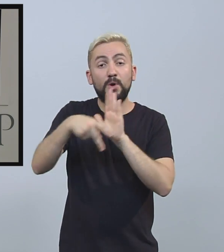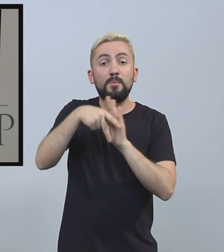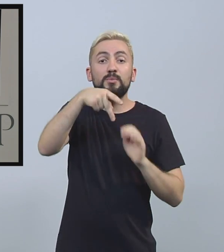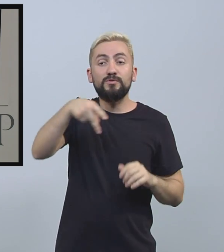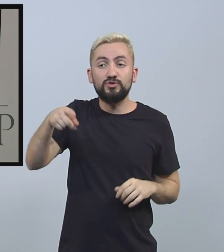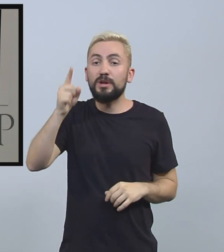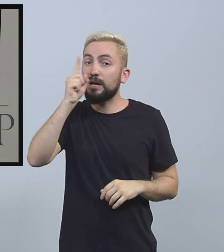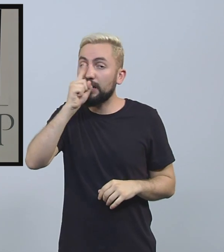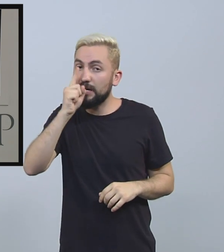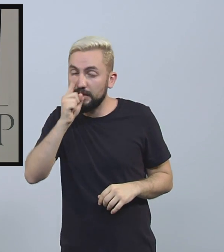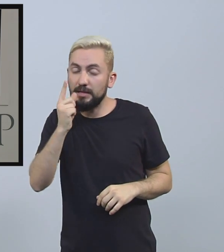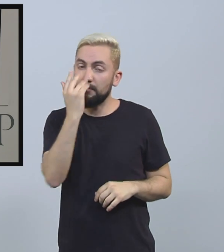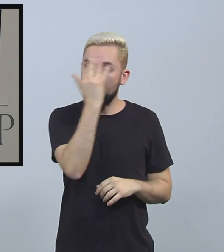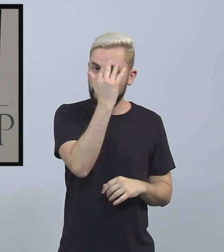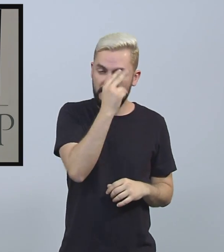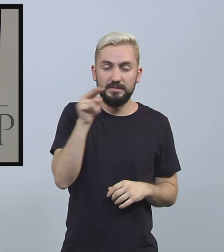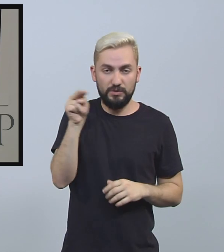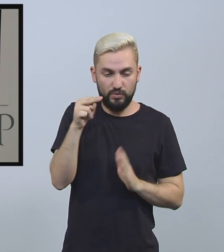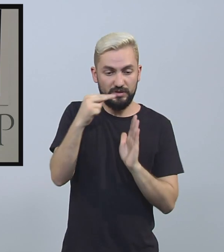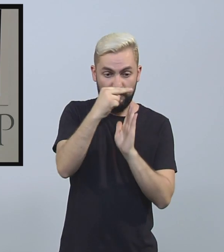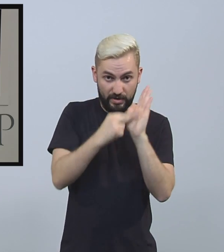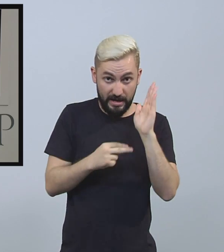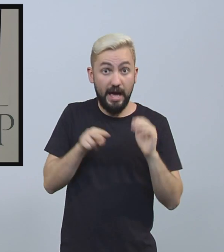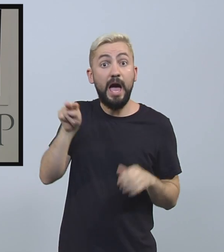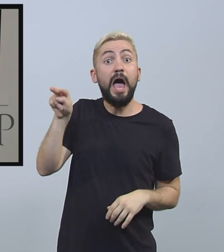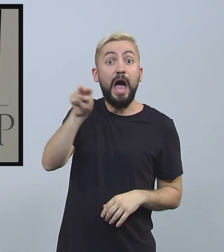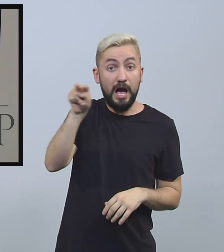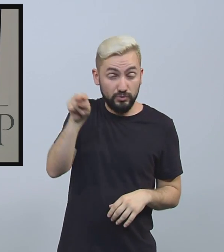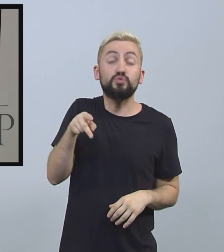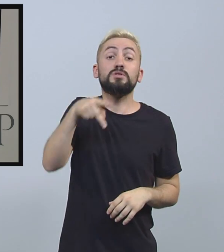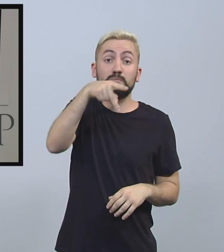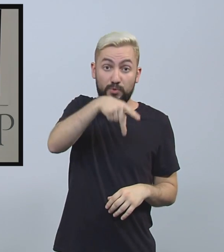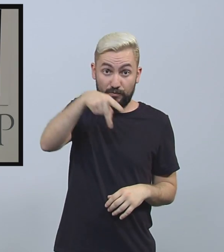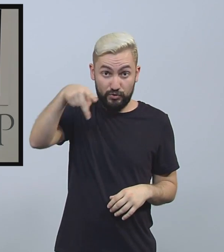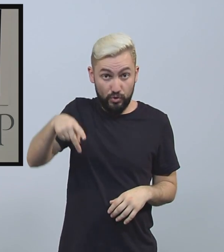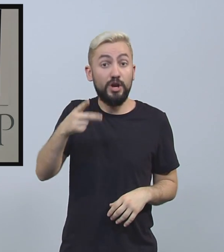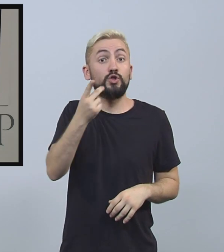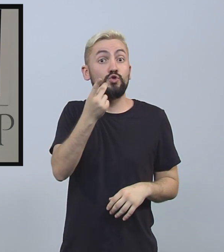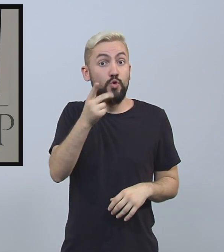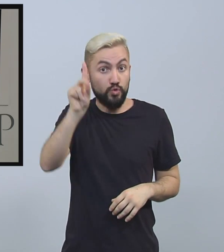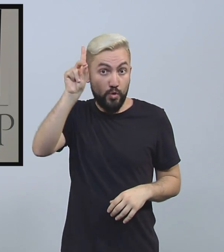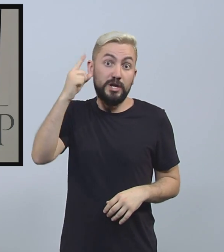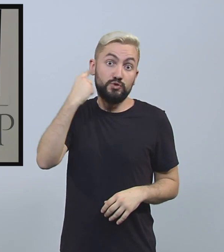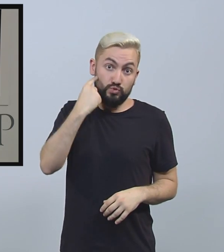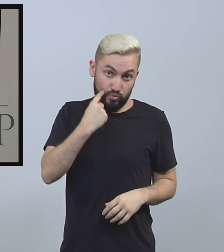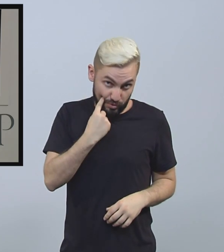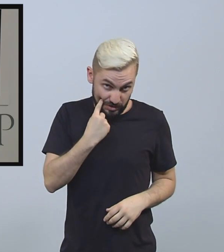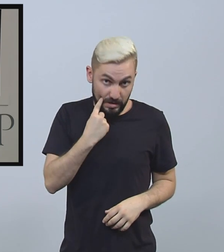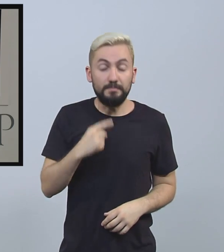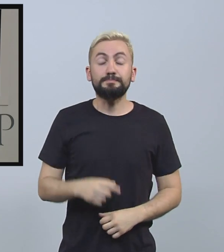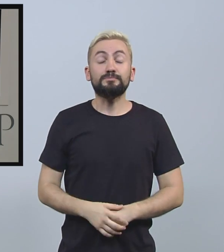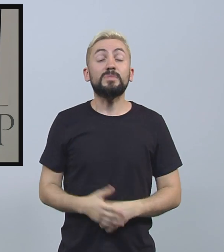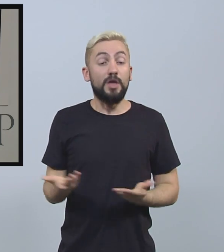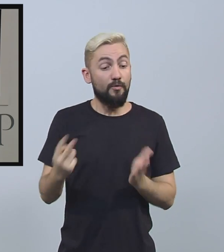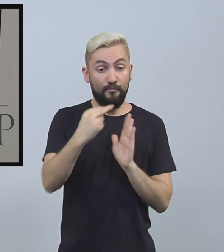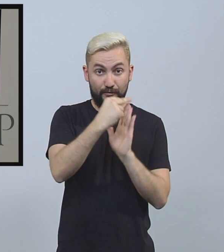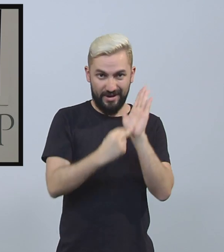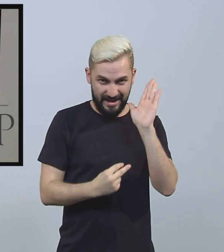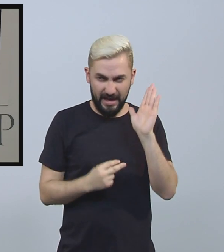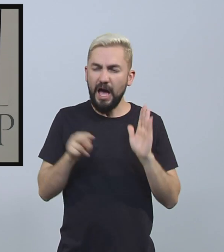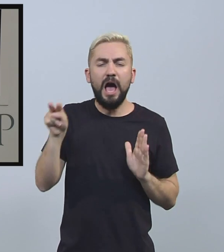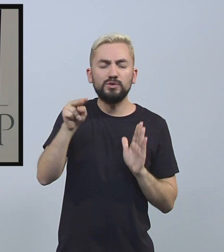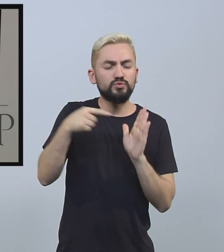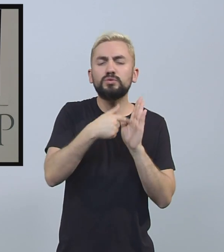Ana Regina Campelo e Patrícia Rezende, que são professoras doutoras e surdas, em